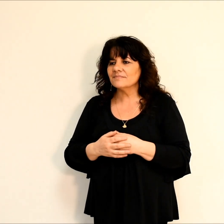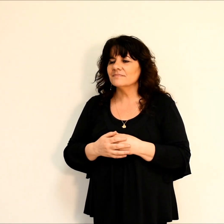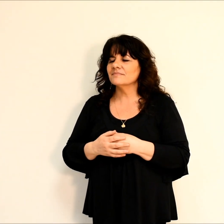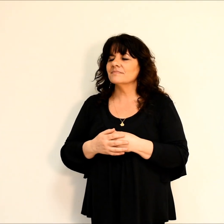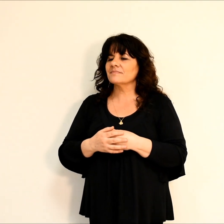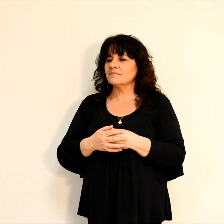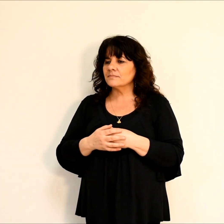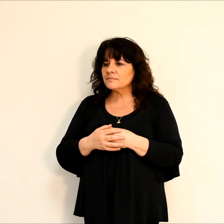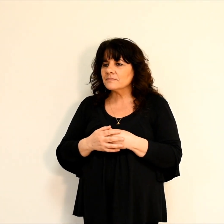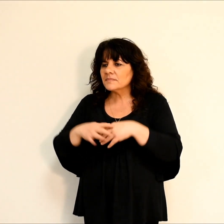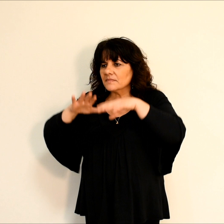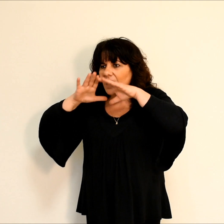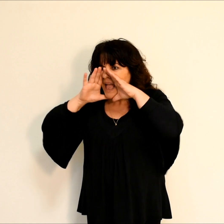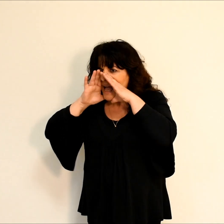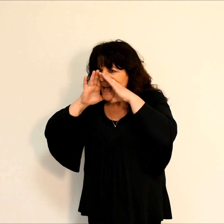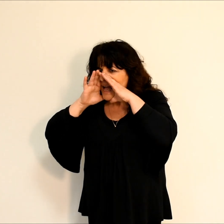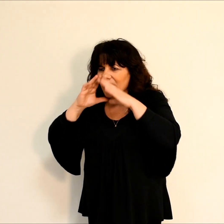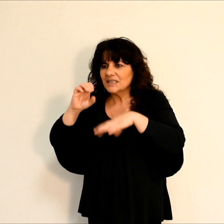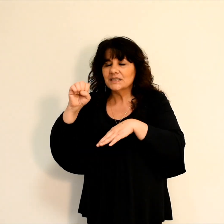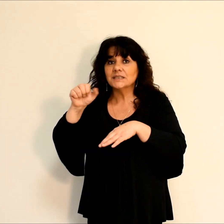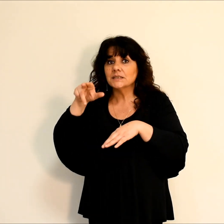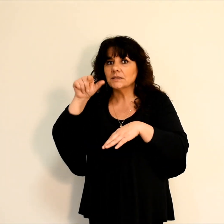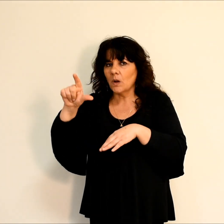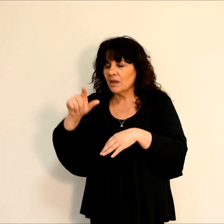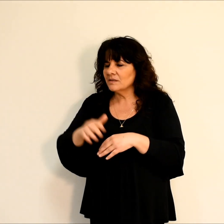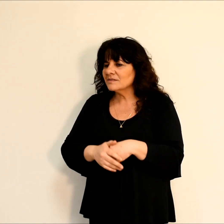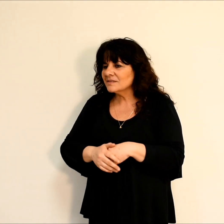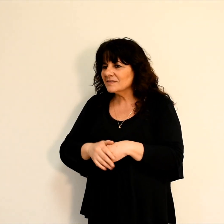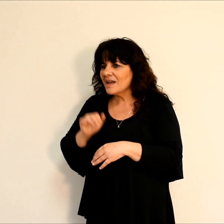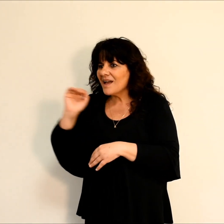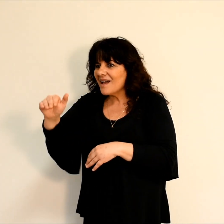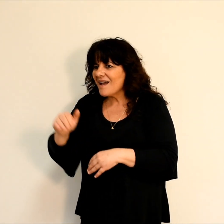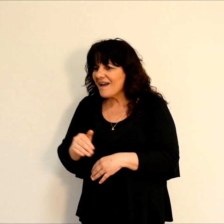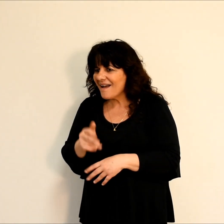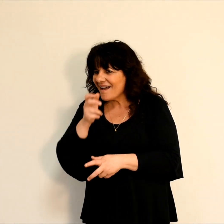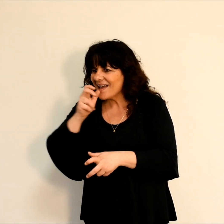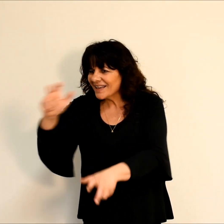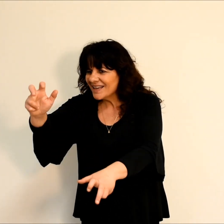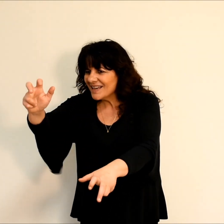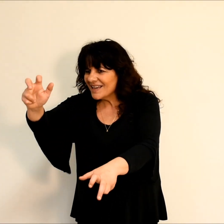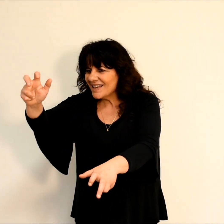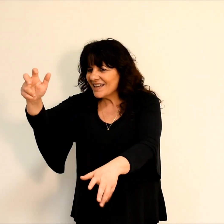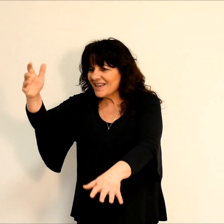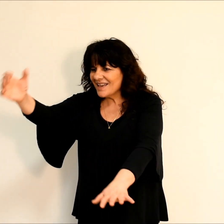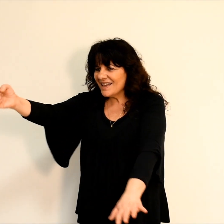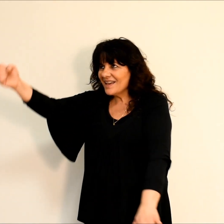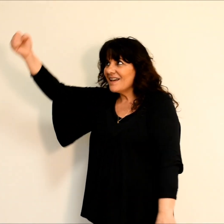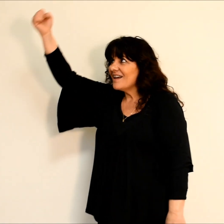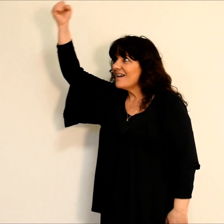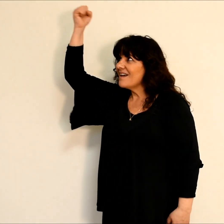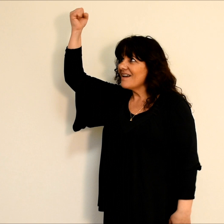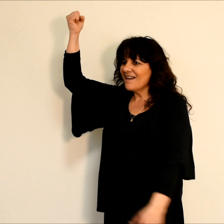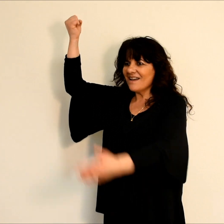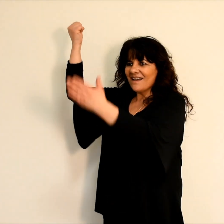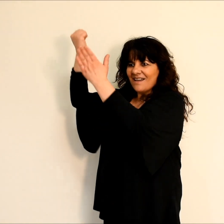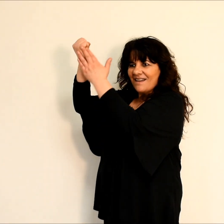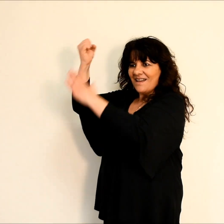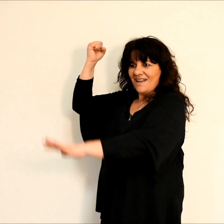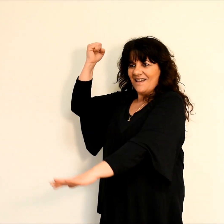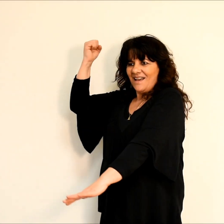Il appela Saül et lui cria, « Voici la lance du roi, qu'un jeune garçon traverse et